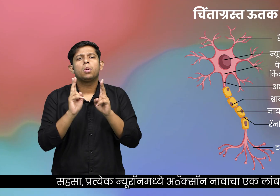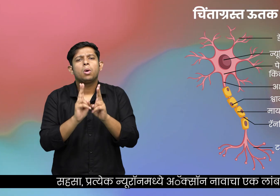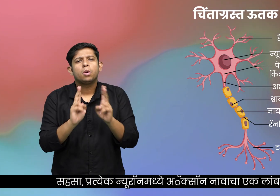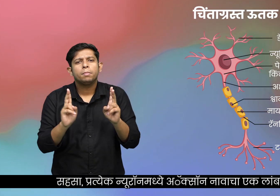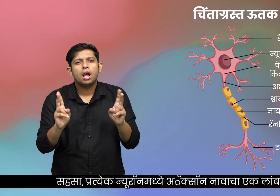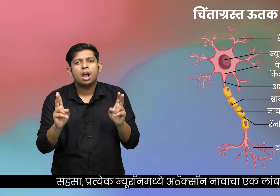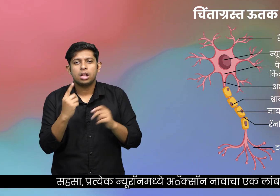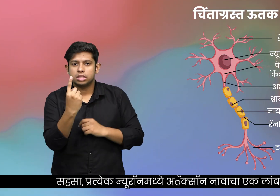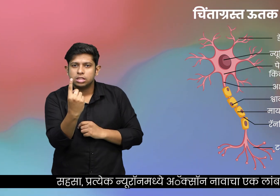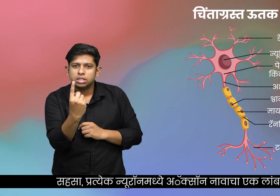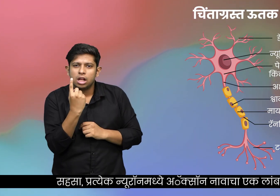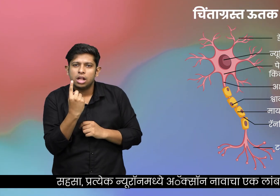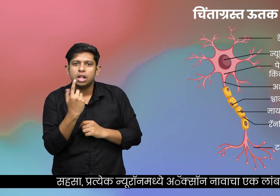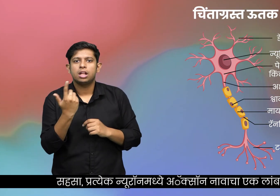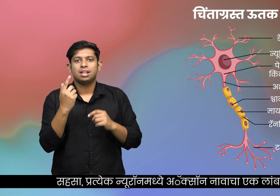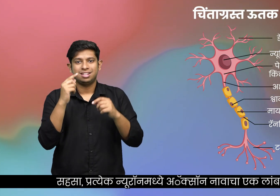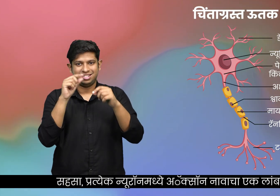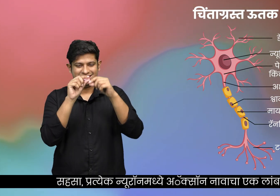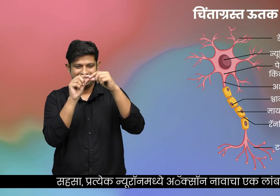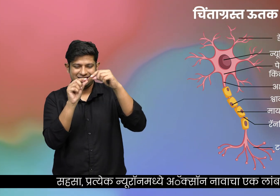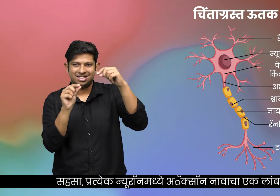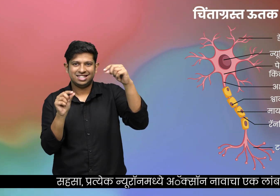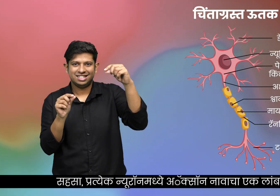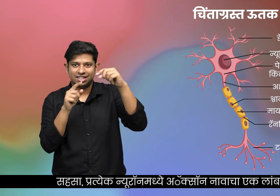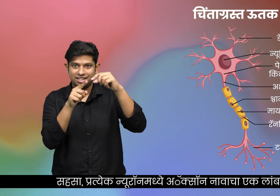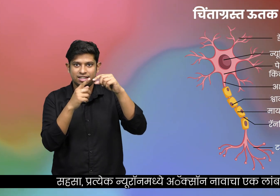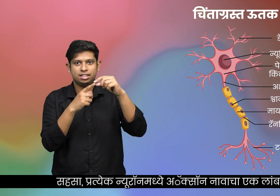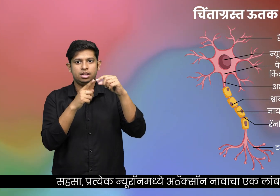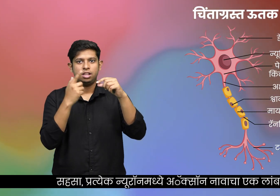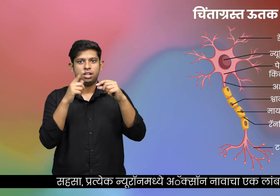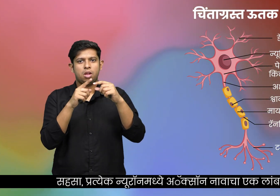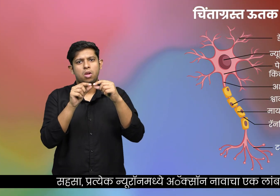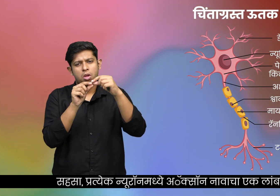दुसरा, सहसा प्रत्येक न्यूरॉनमध्ये ॲक्सॉन नावाचा एक लांब भाग